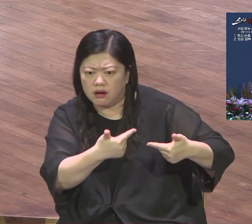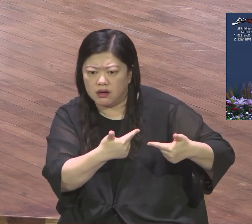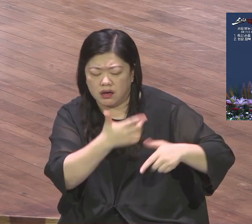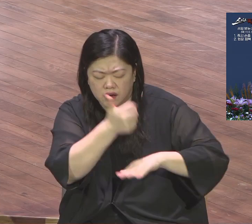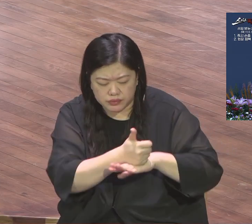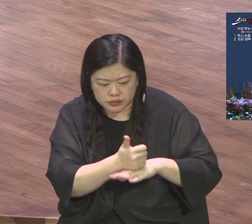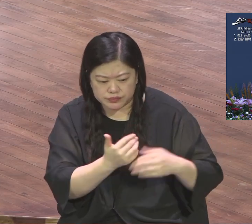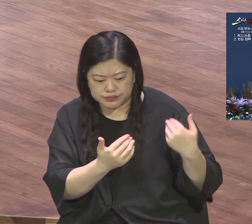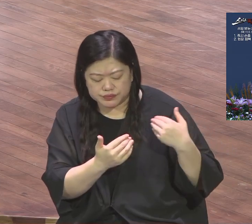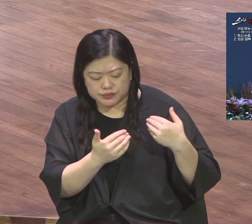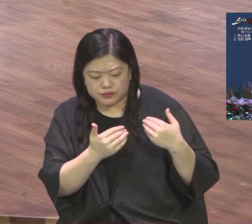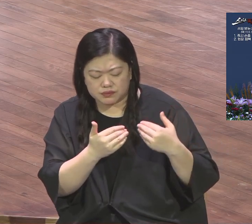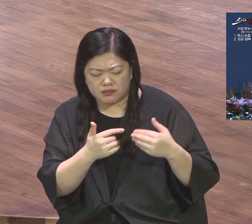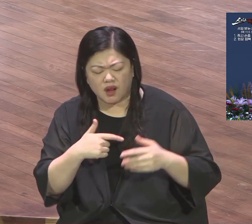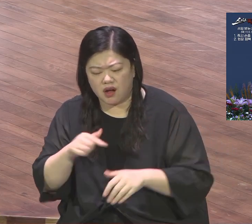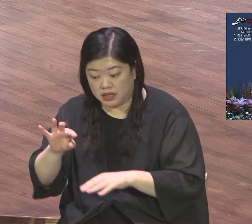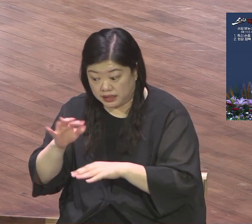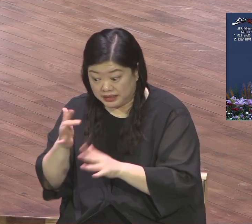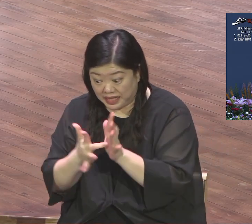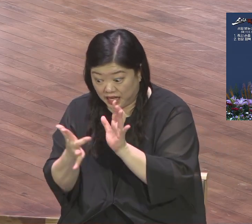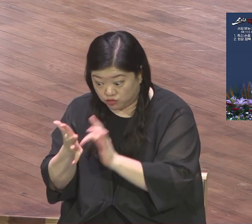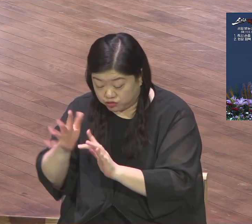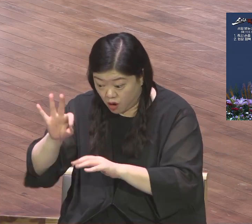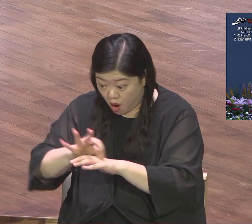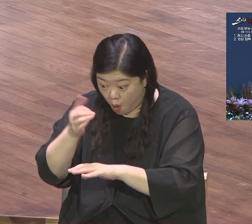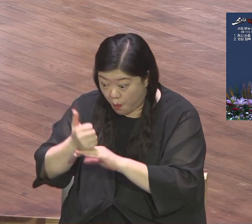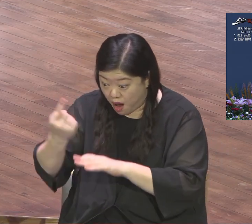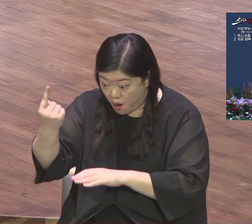되어서 이 나라 좀 구원해달라고